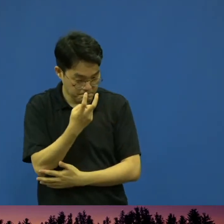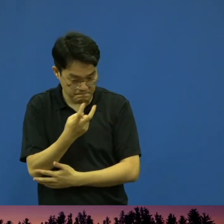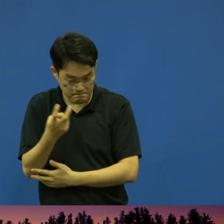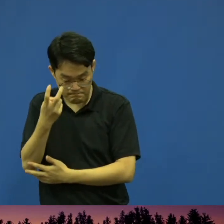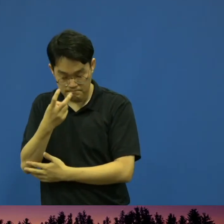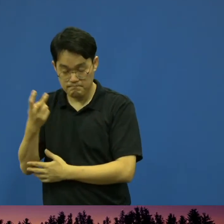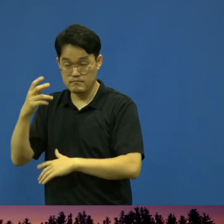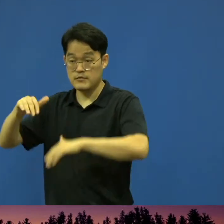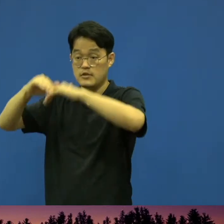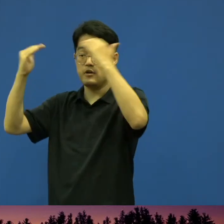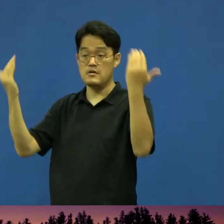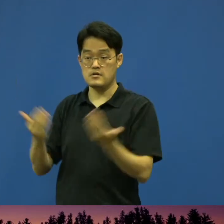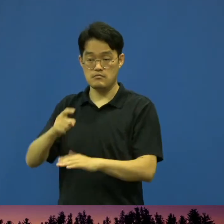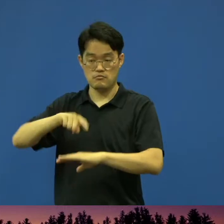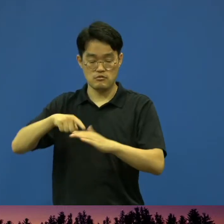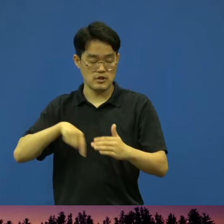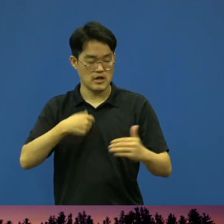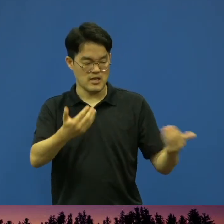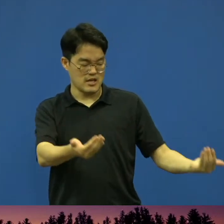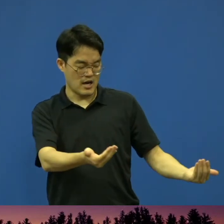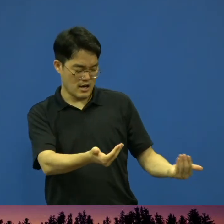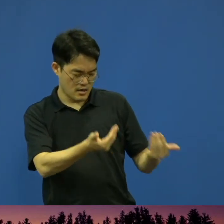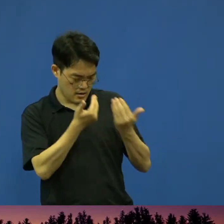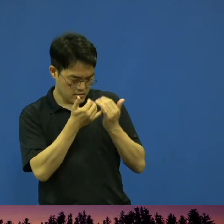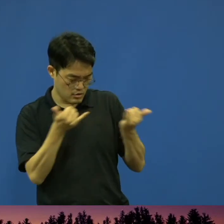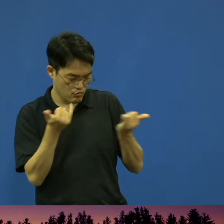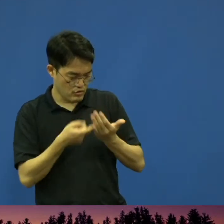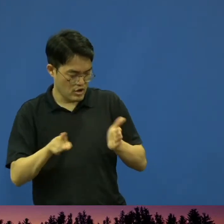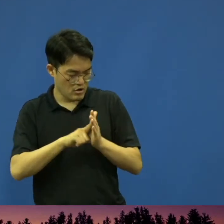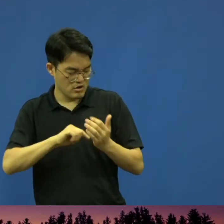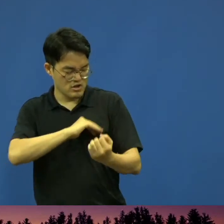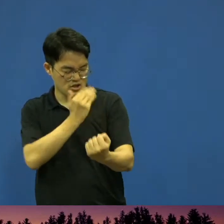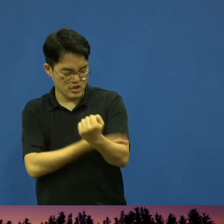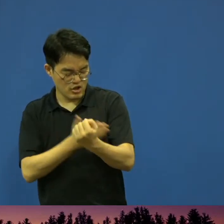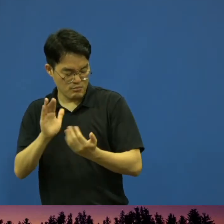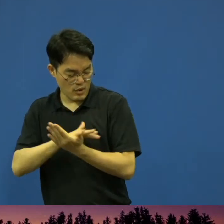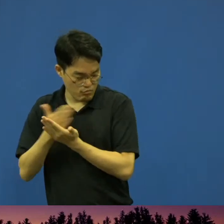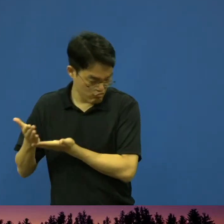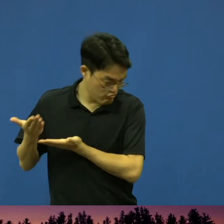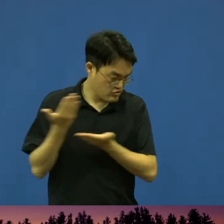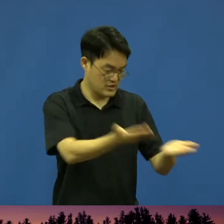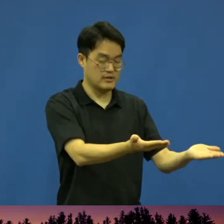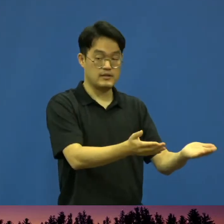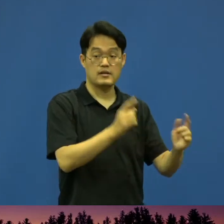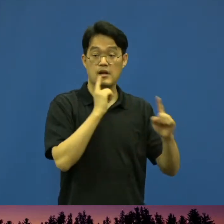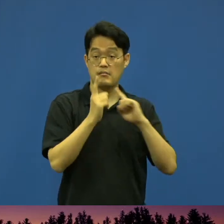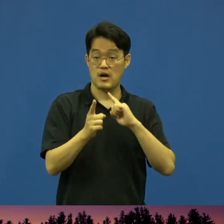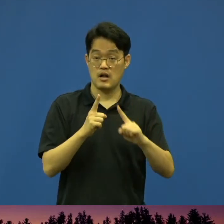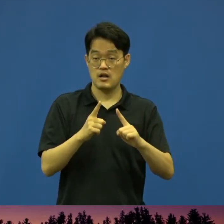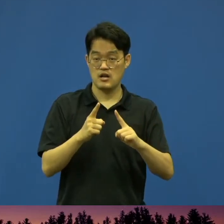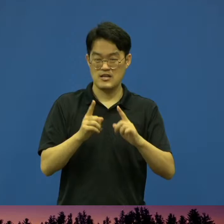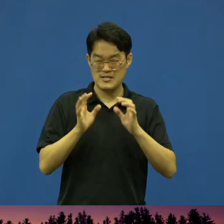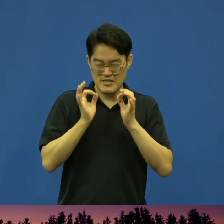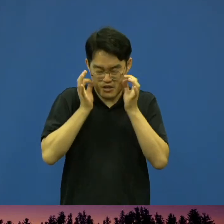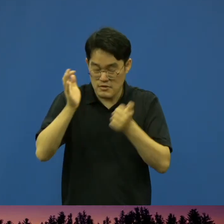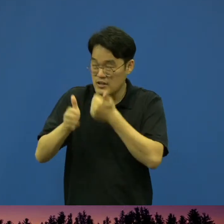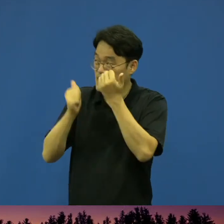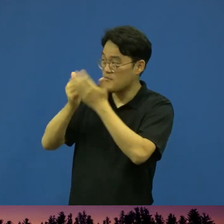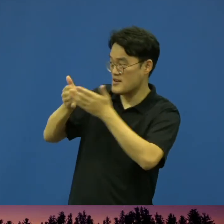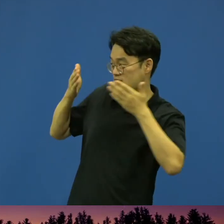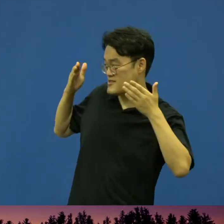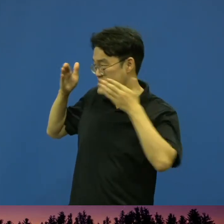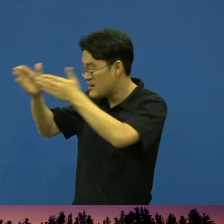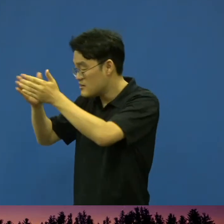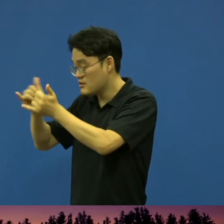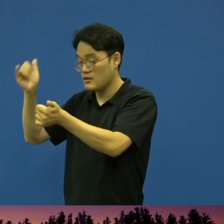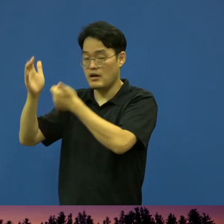전심으로 자기에게 향하는 자를 위하여 능력을 베푸시나니, 전심으로 하나님을 향하는 자들에게 하나님은